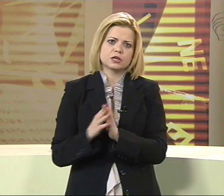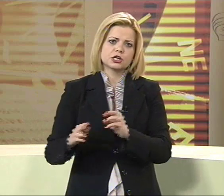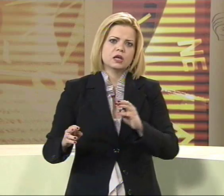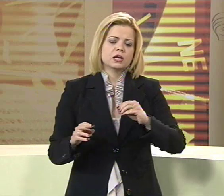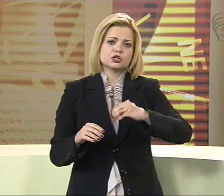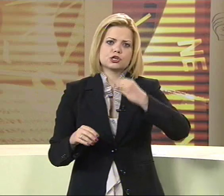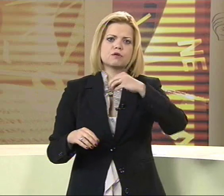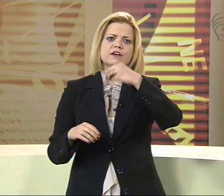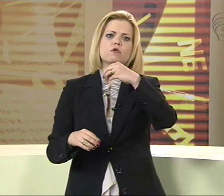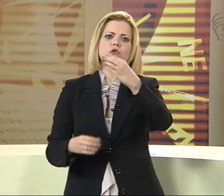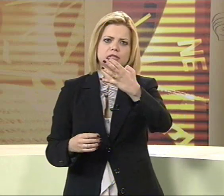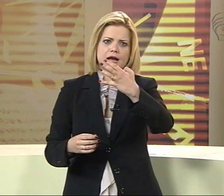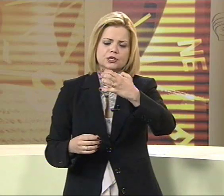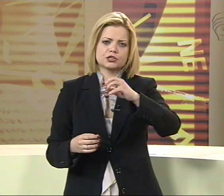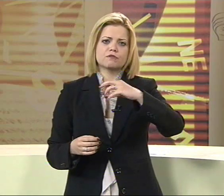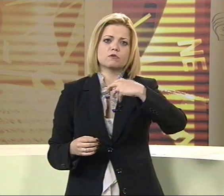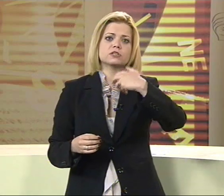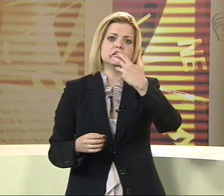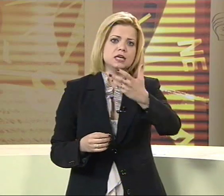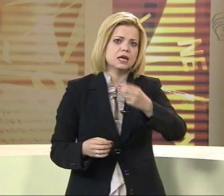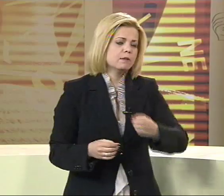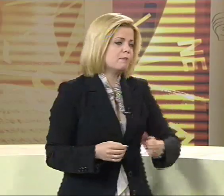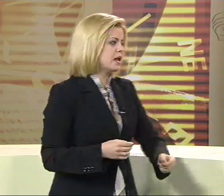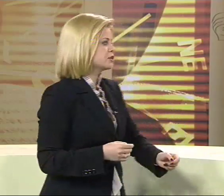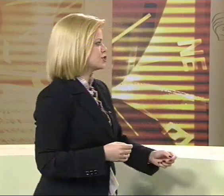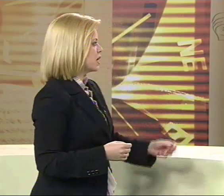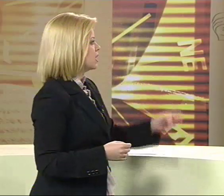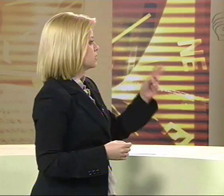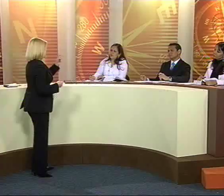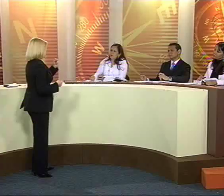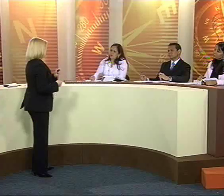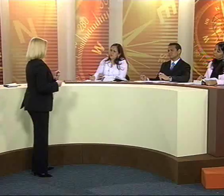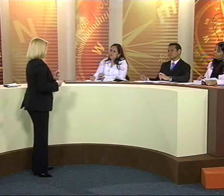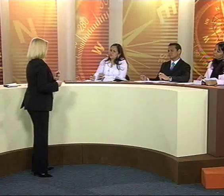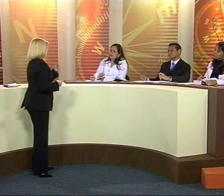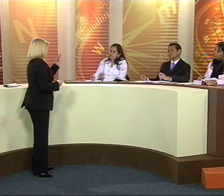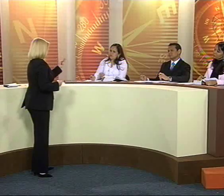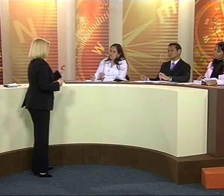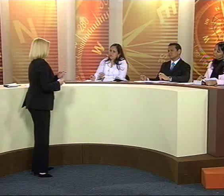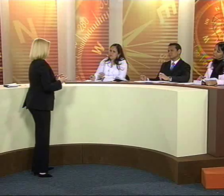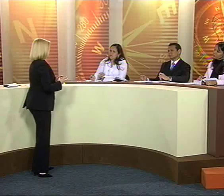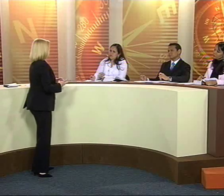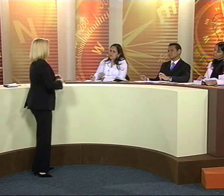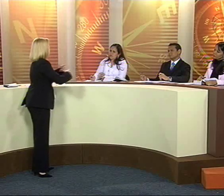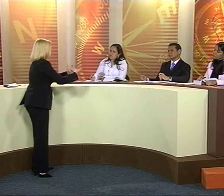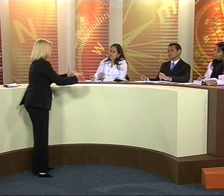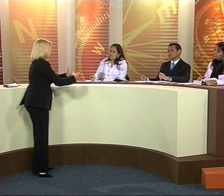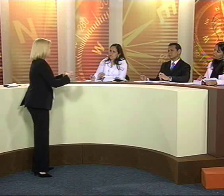sociedade que a gente não vai encontrar, a gente não vai conseguir preencher esse segundo elemento, esse segundo requisito, que é exatamente o ânimo daquela